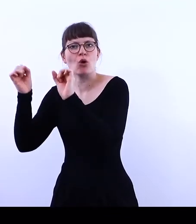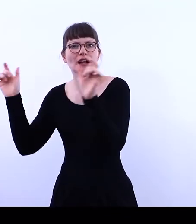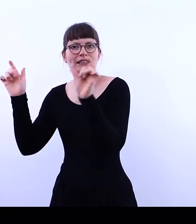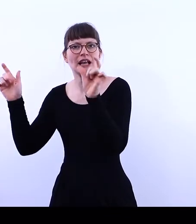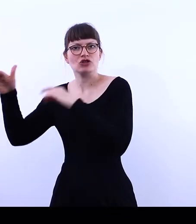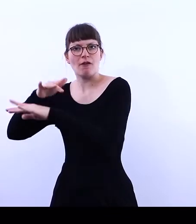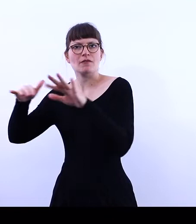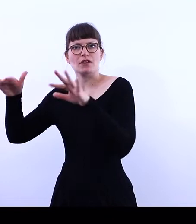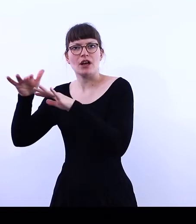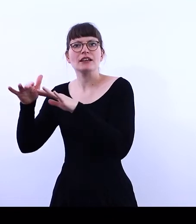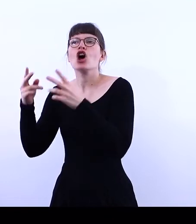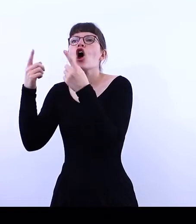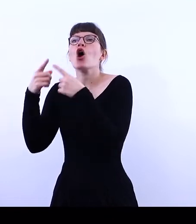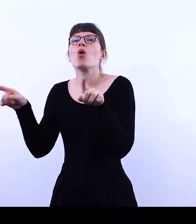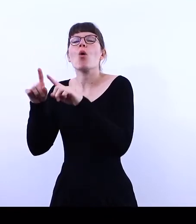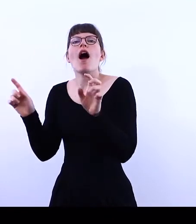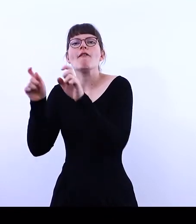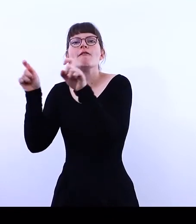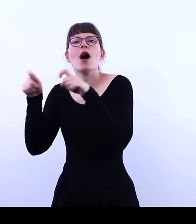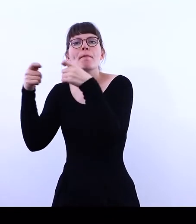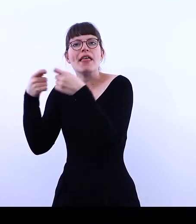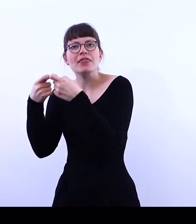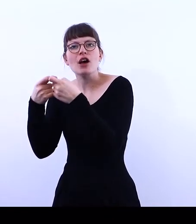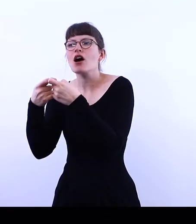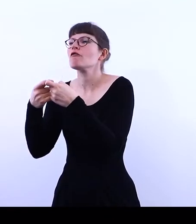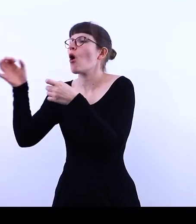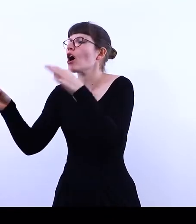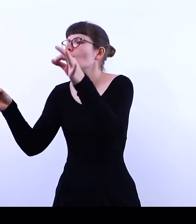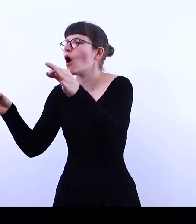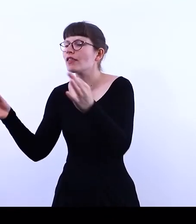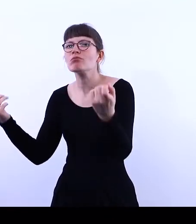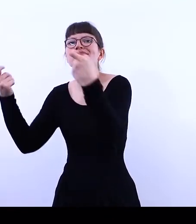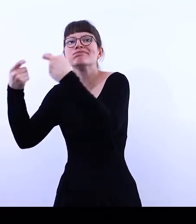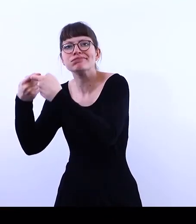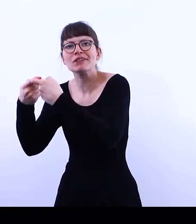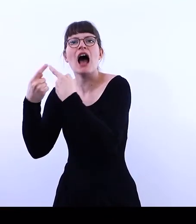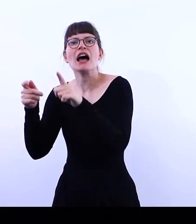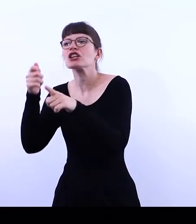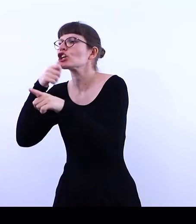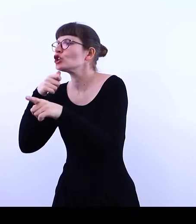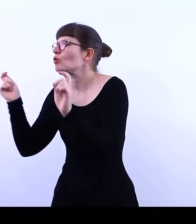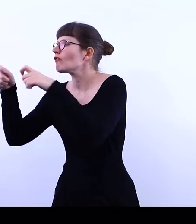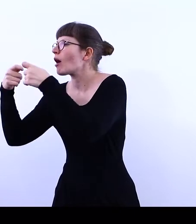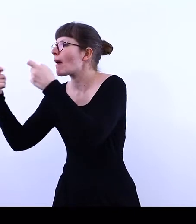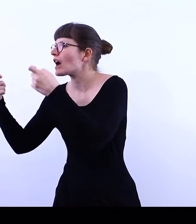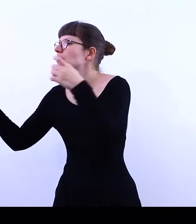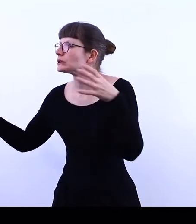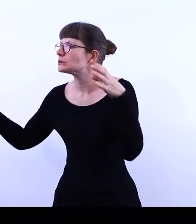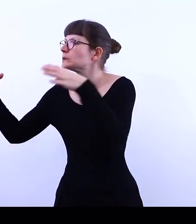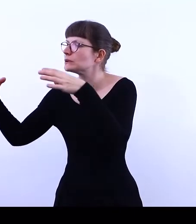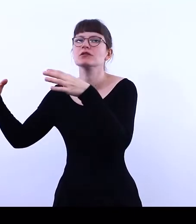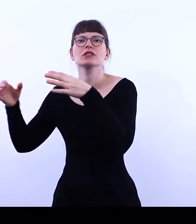oder Chorverbände vor Ort, meinetwegen vernetzen, vielleicht sich zusammentun mit anderen Jugendverbänden, für die gemeinsame Sache kämpfen,